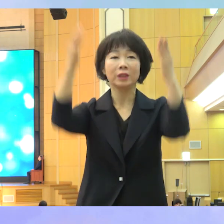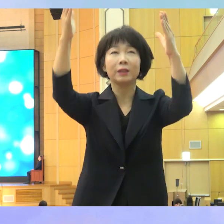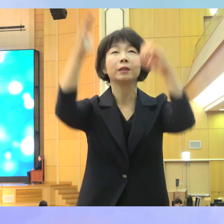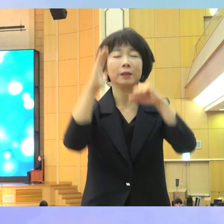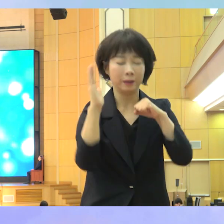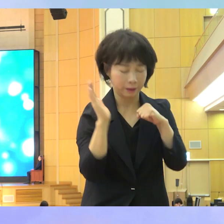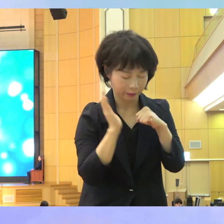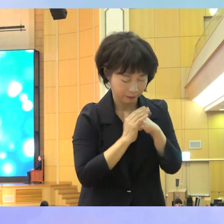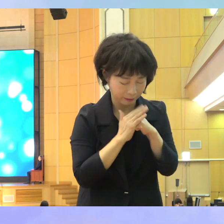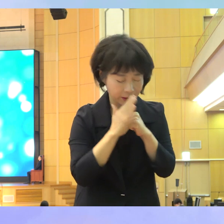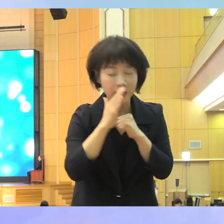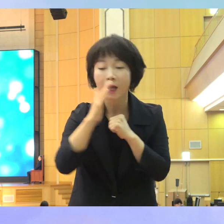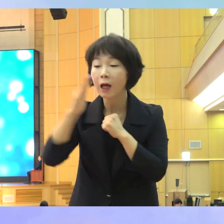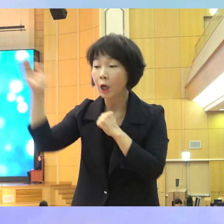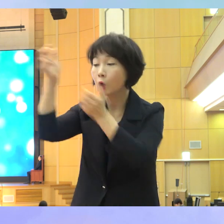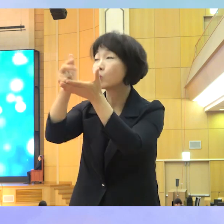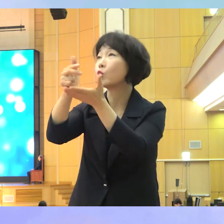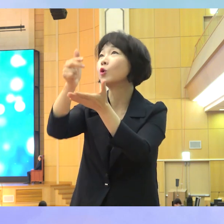찬양하오니